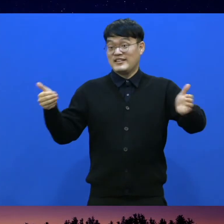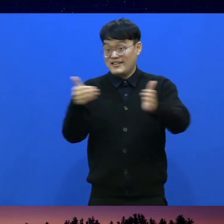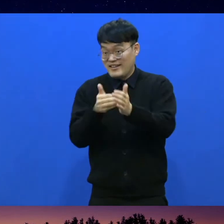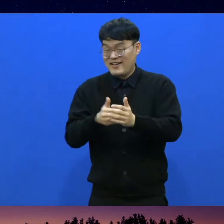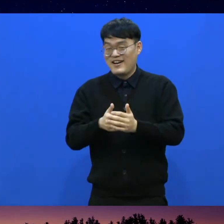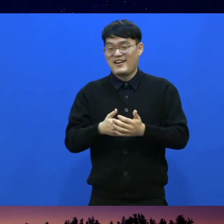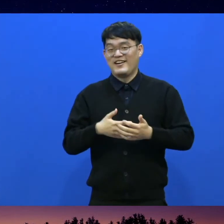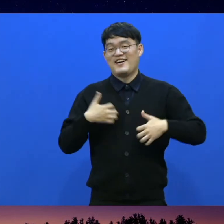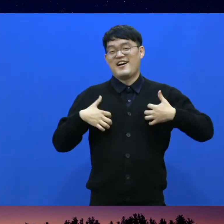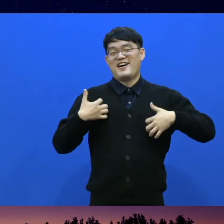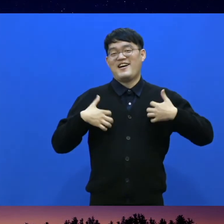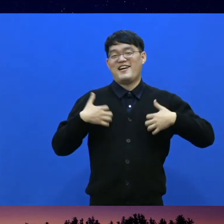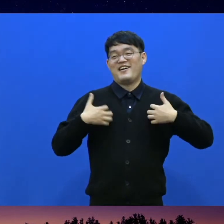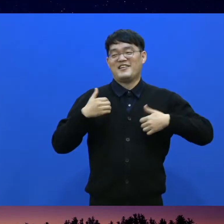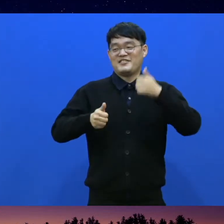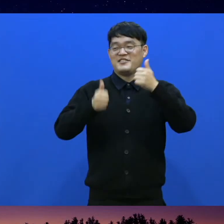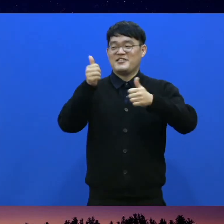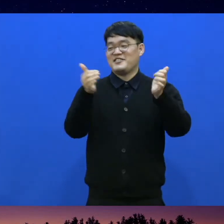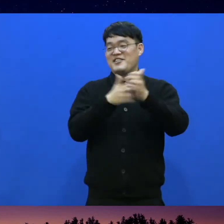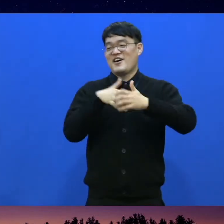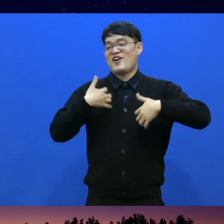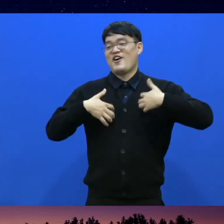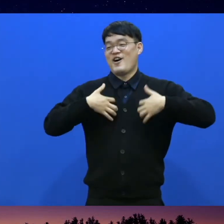끝났어? 와.